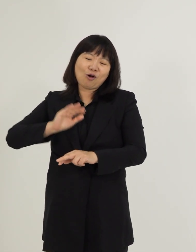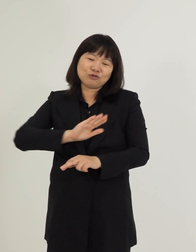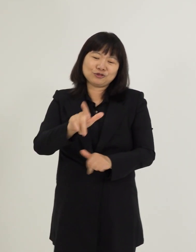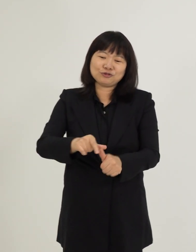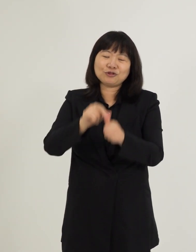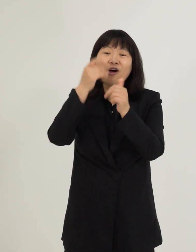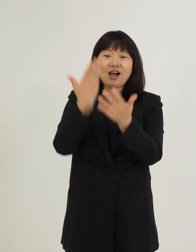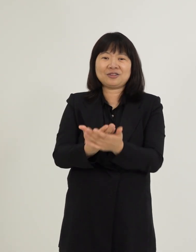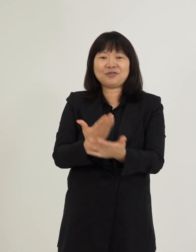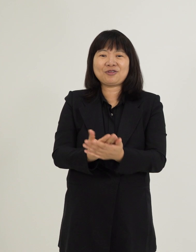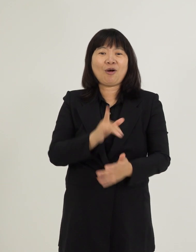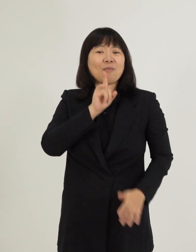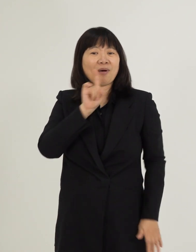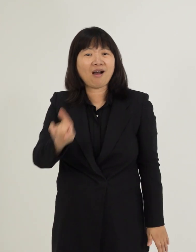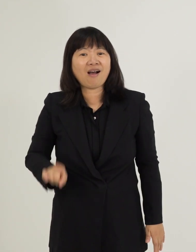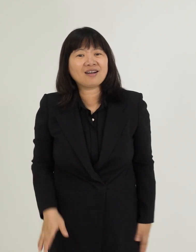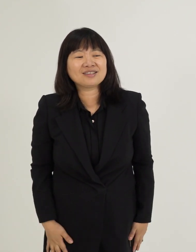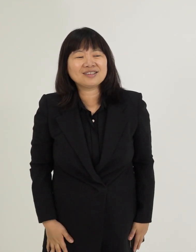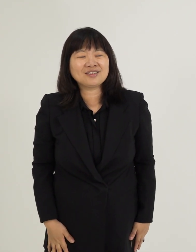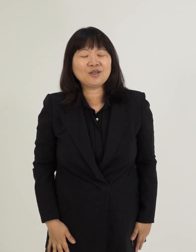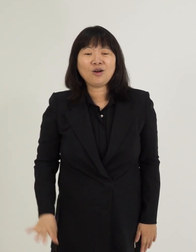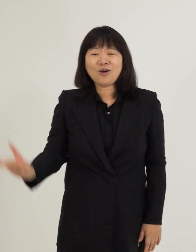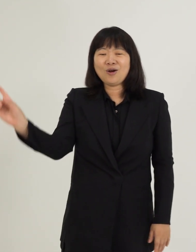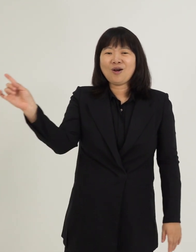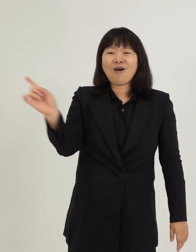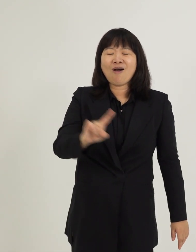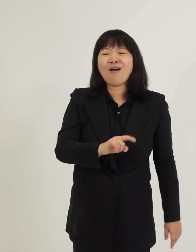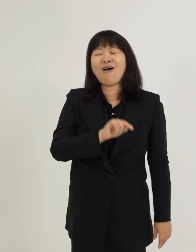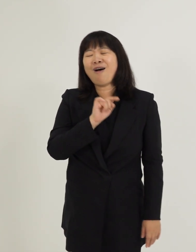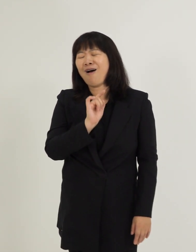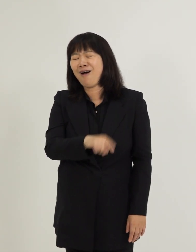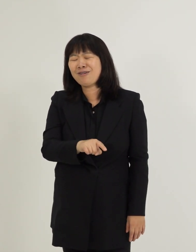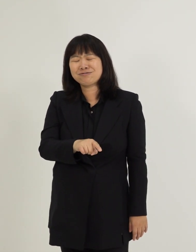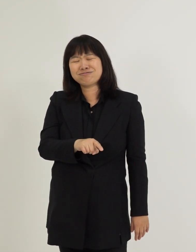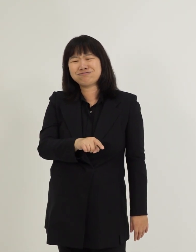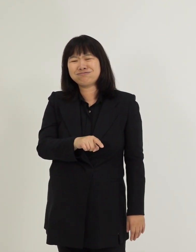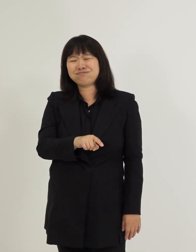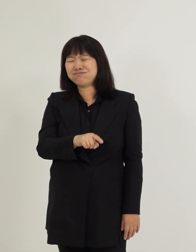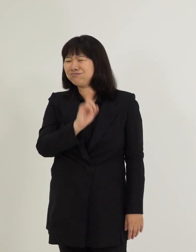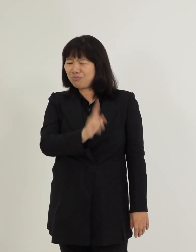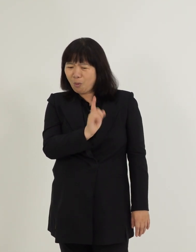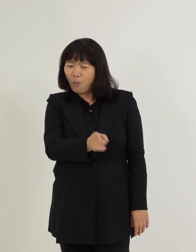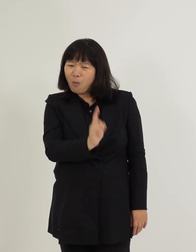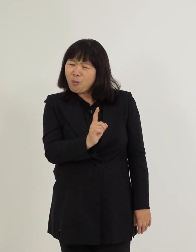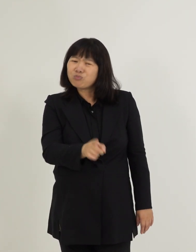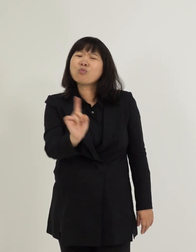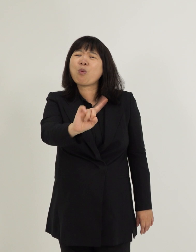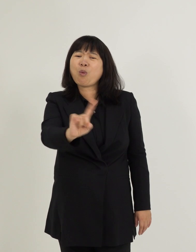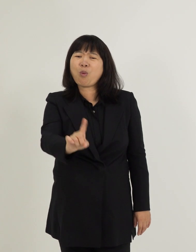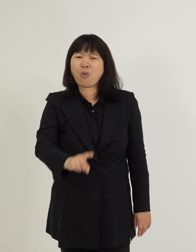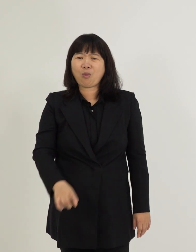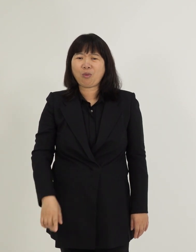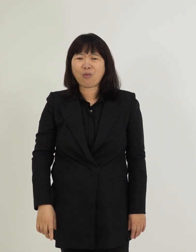이게 뭐예요? 에? 이게 얼마나 꼴불견이에요, 이게.